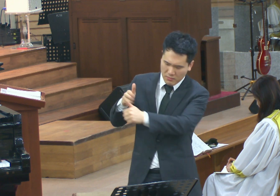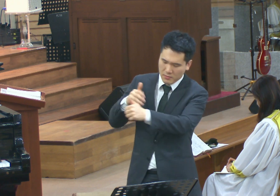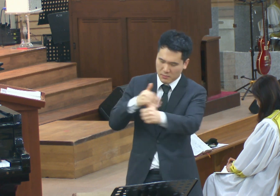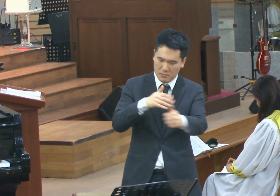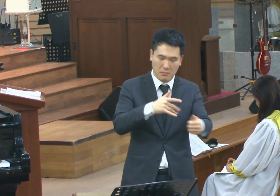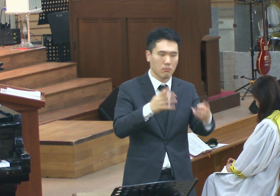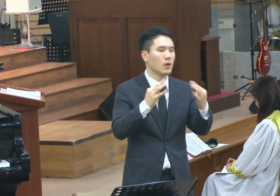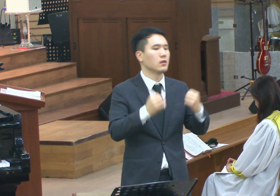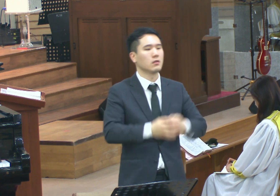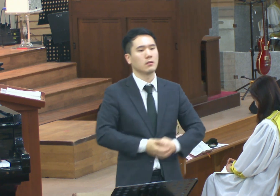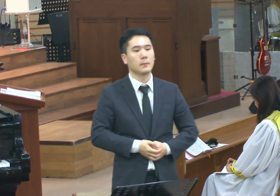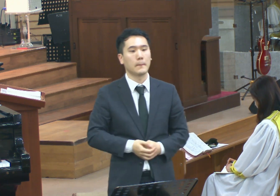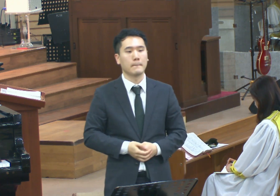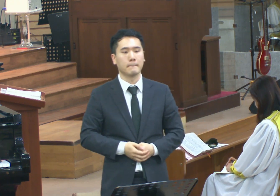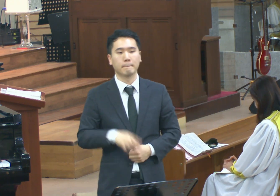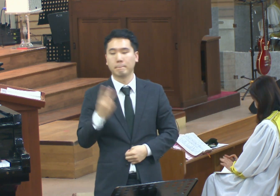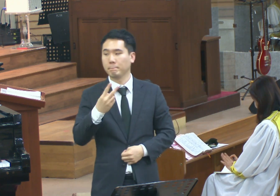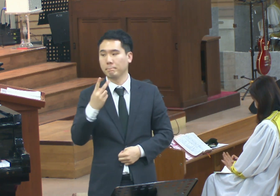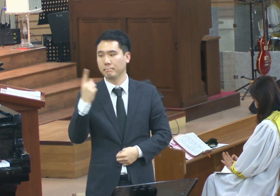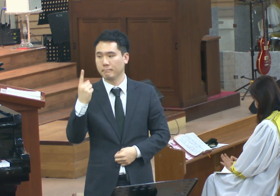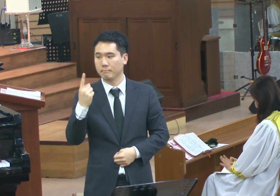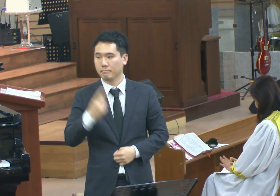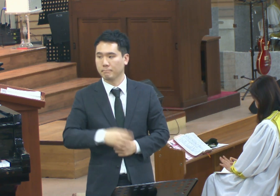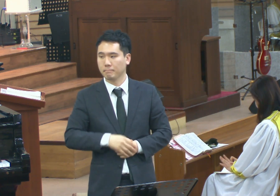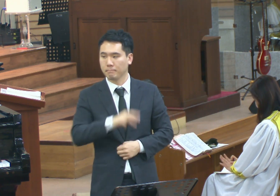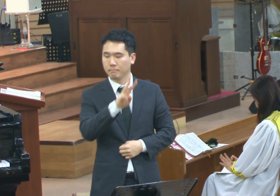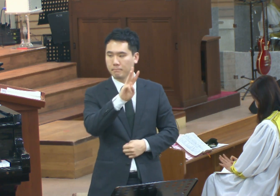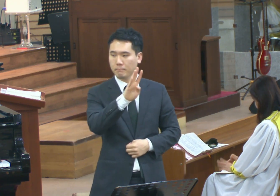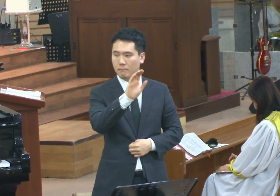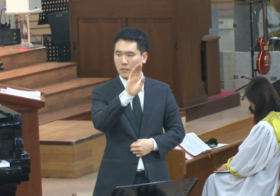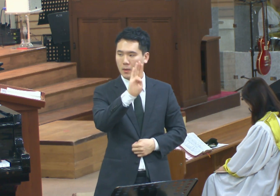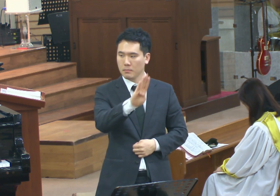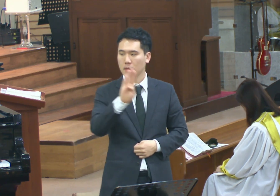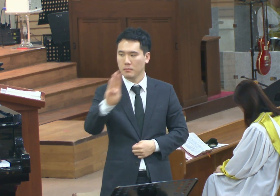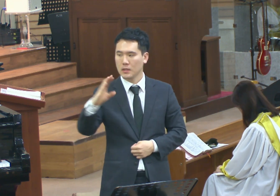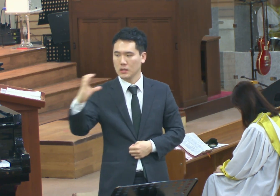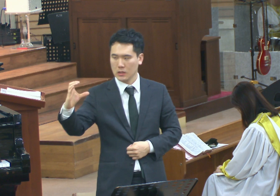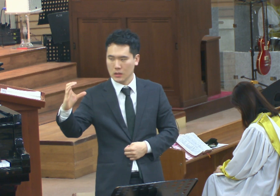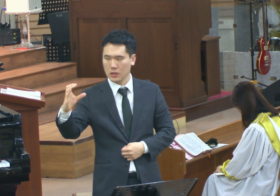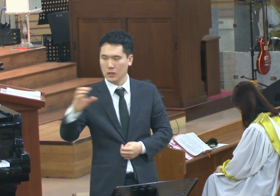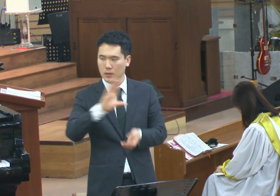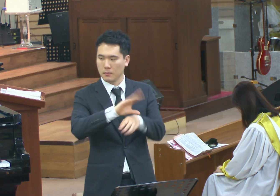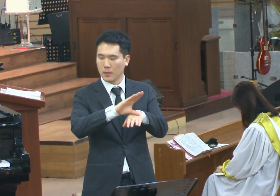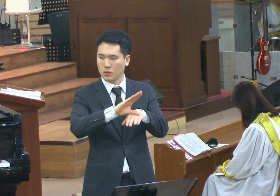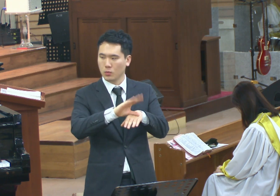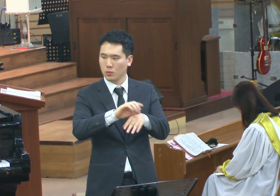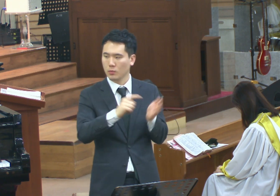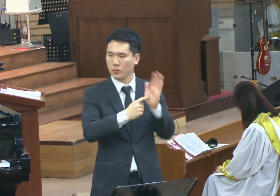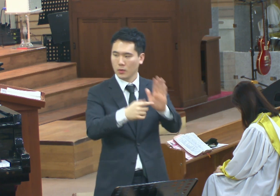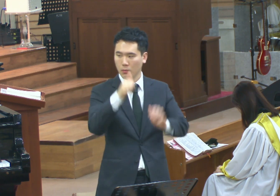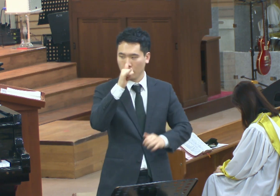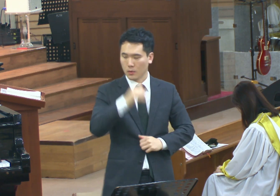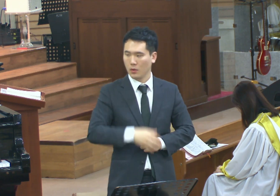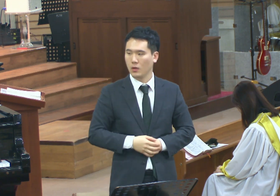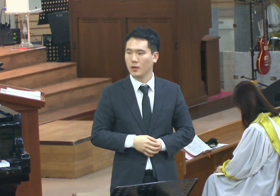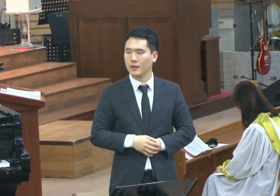2001년 BBC 방송에서 달콤한 초콜릿은 위험한 환경에서 강제노동에 고통받는